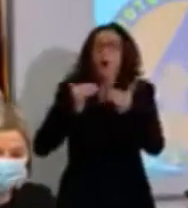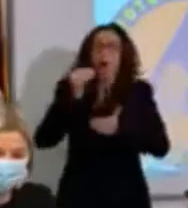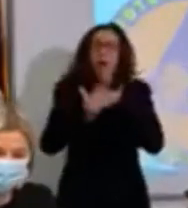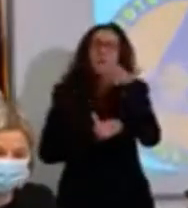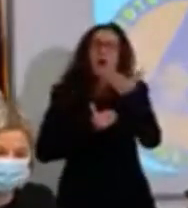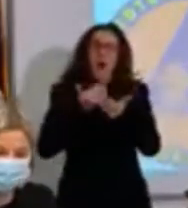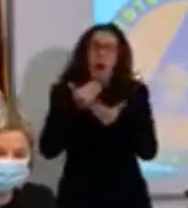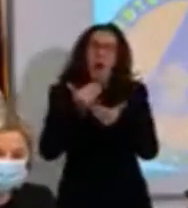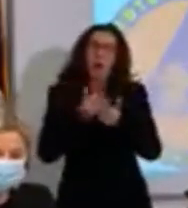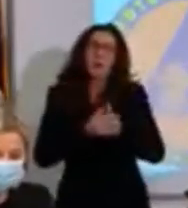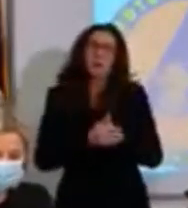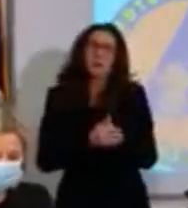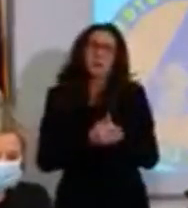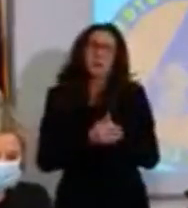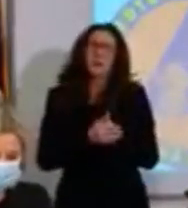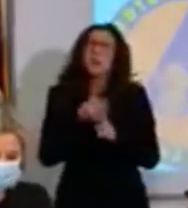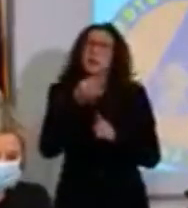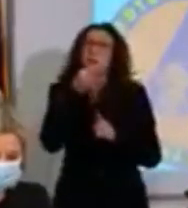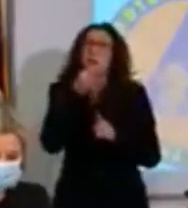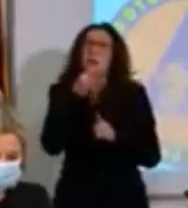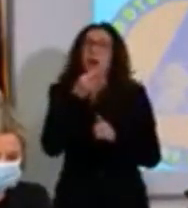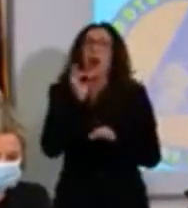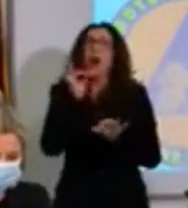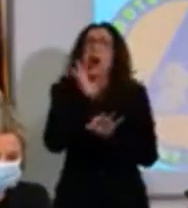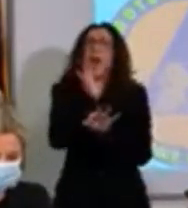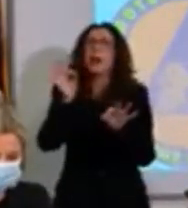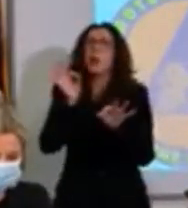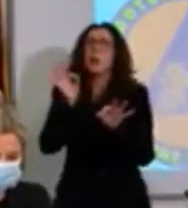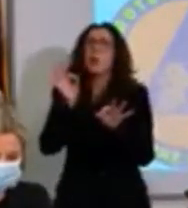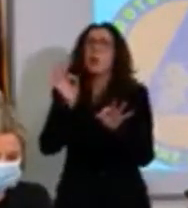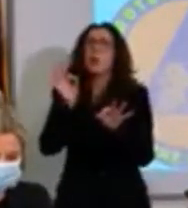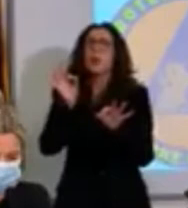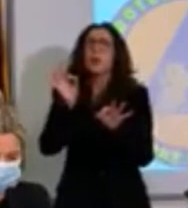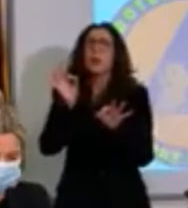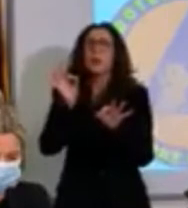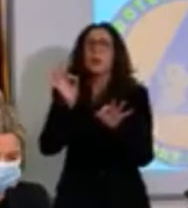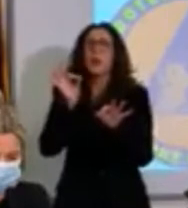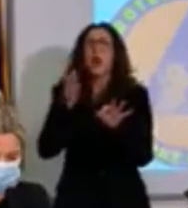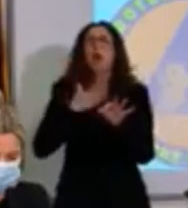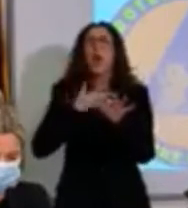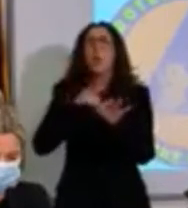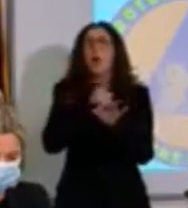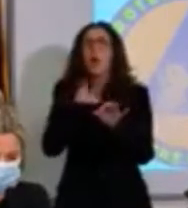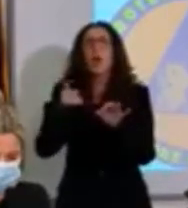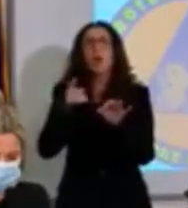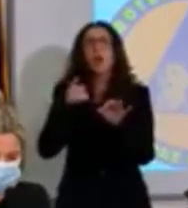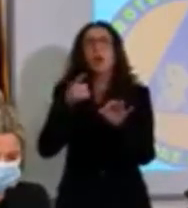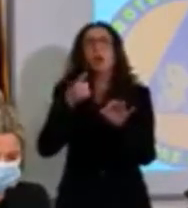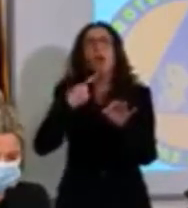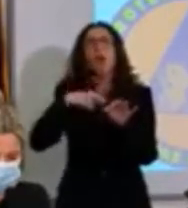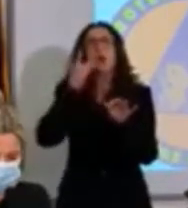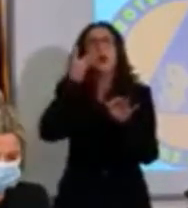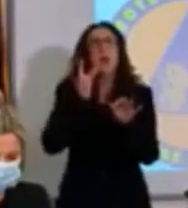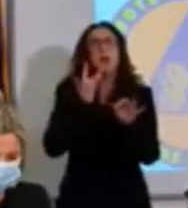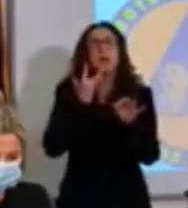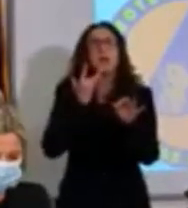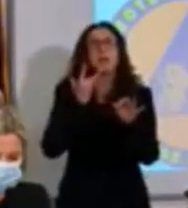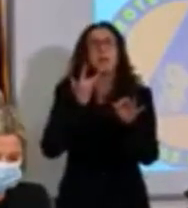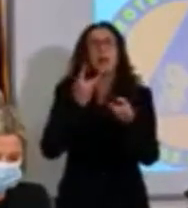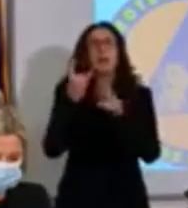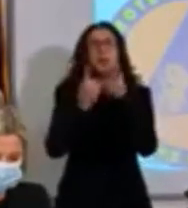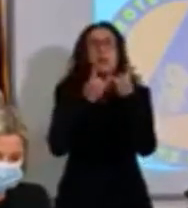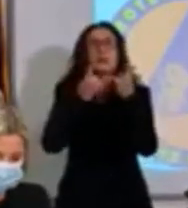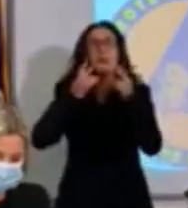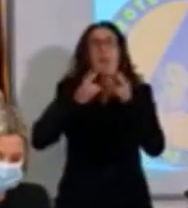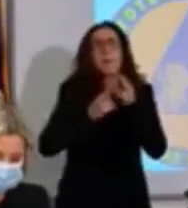allora per colpa di pochi tutti rischiamo di rimetterci è la domanda ricorrente in